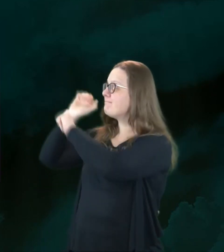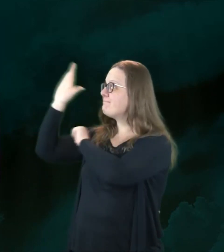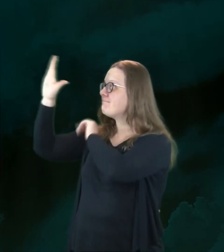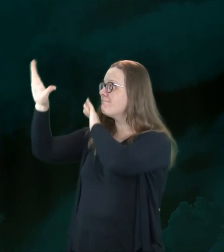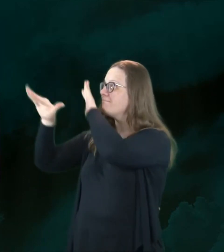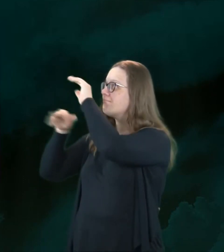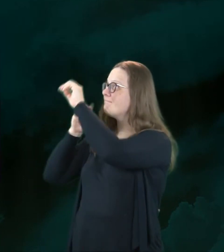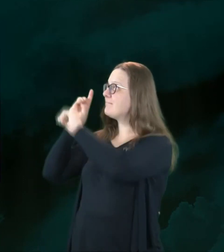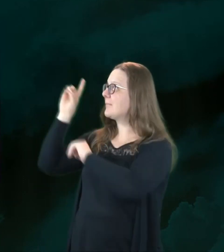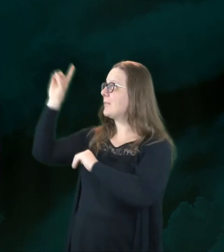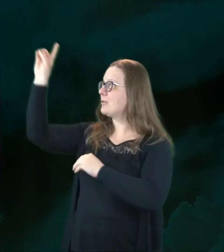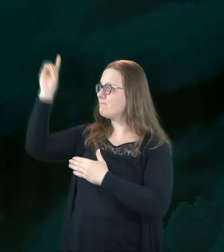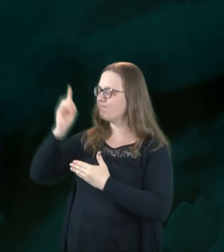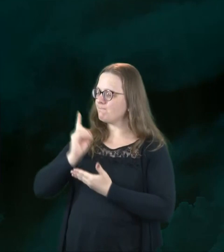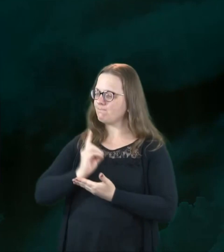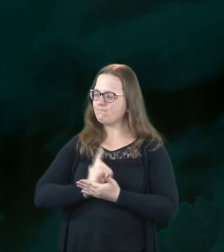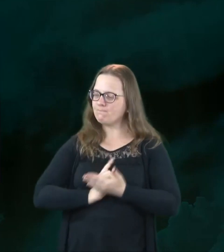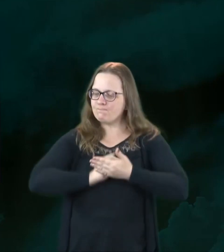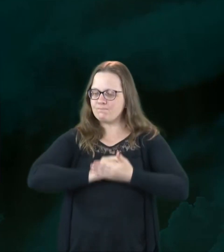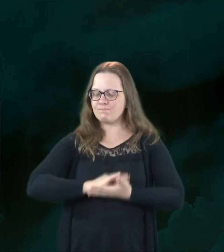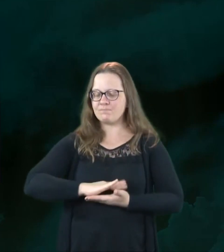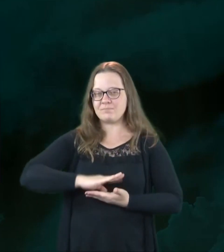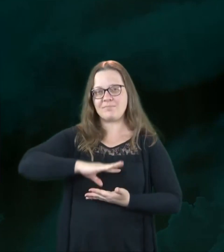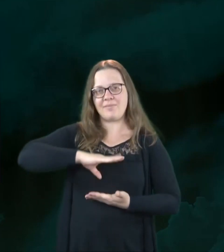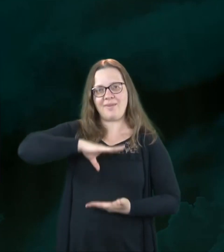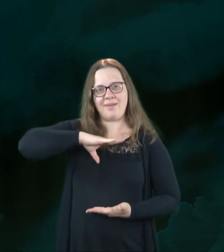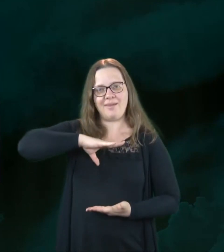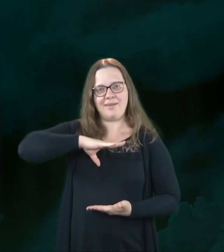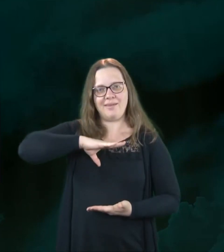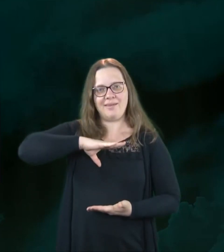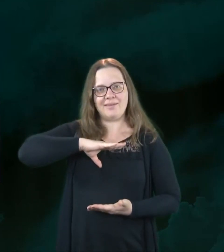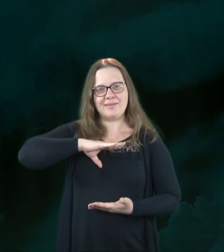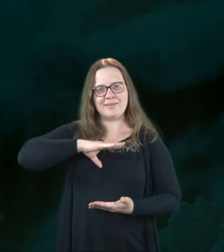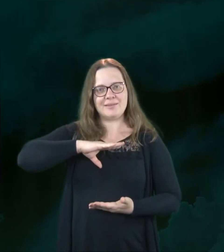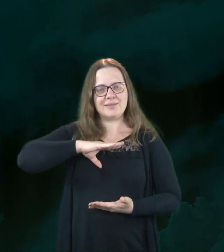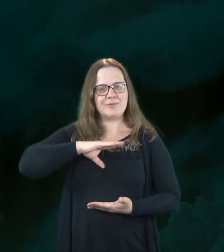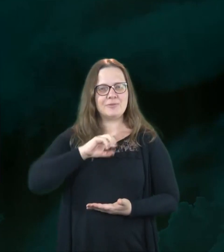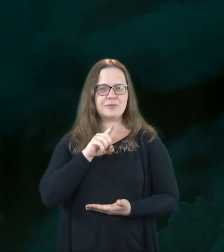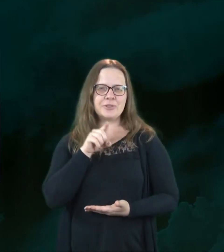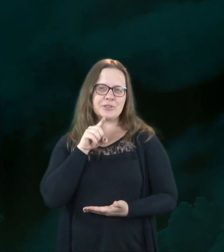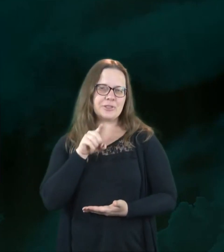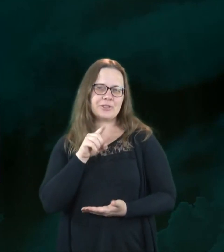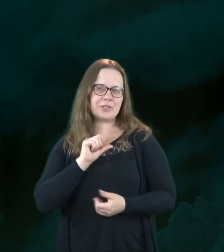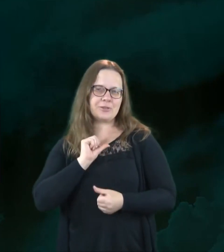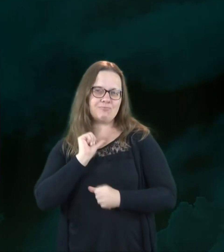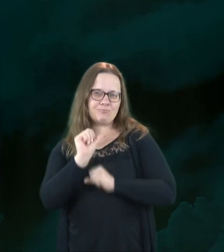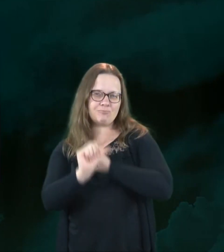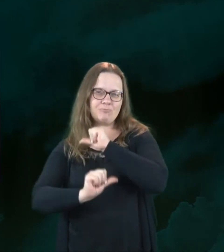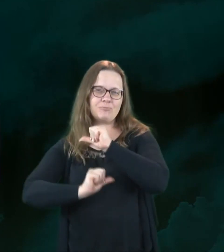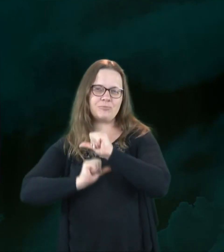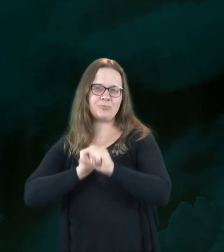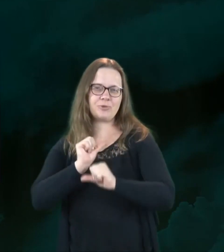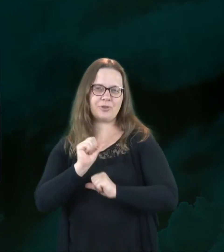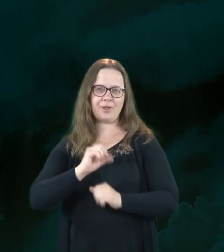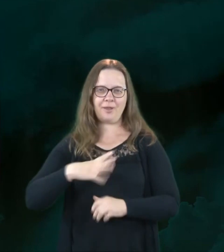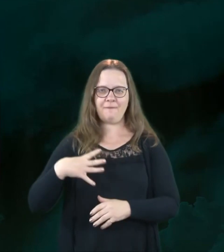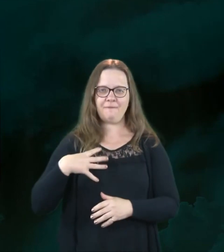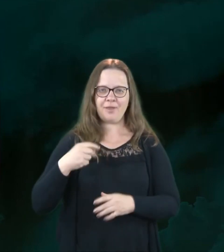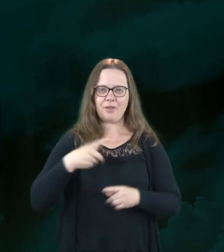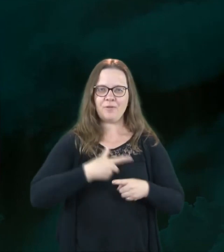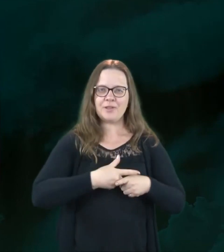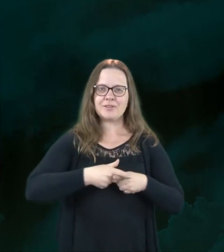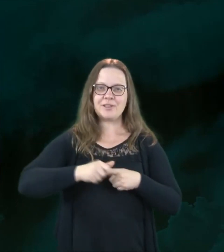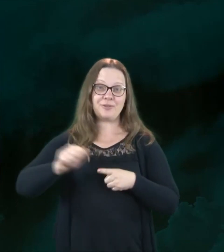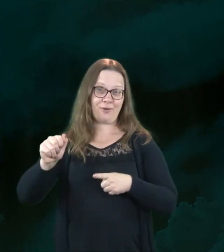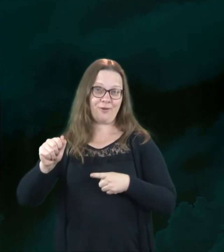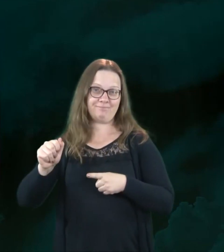com a plena filiação. Você será o filho de Deus maduro, e você será o filho herdeiro de Deus,